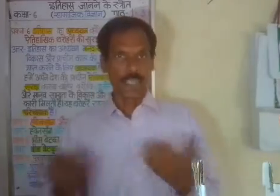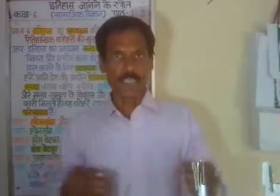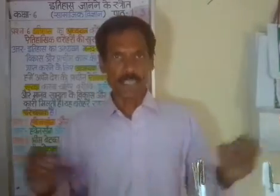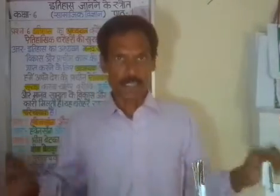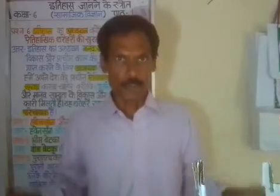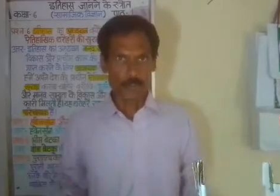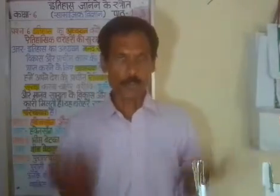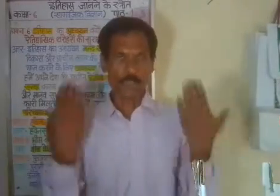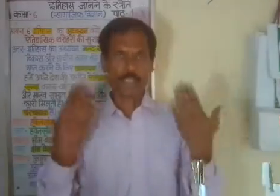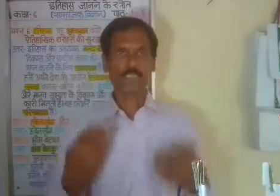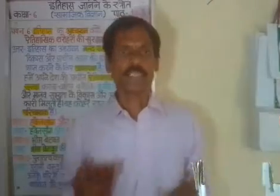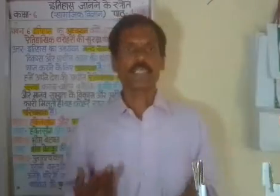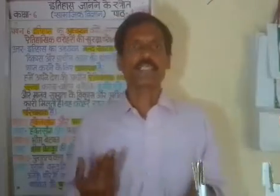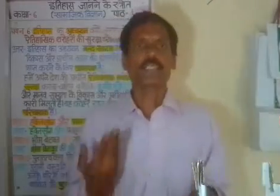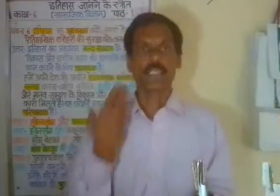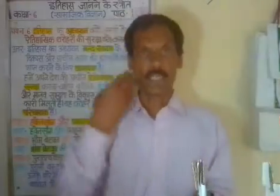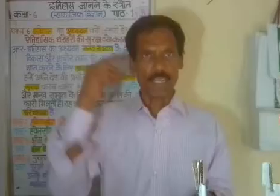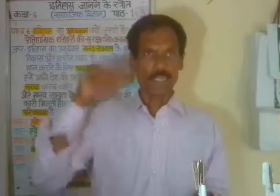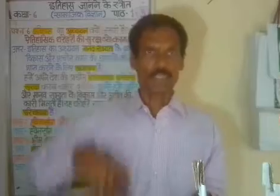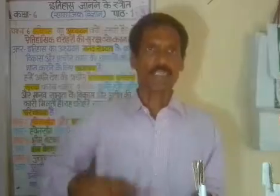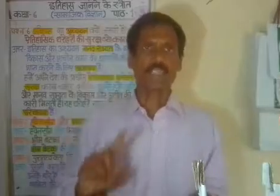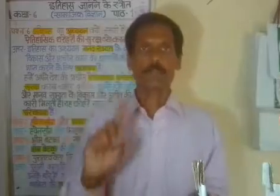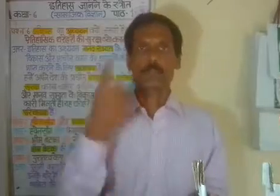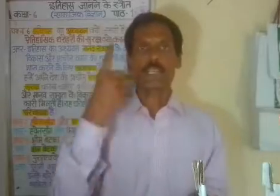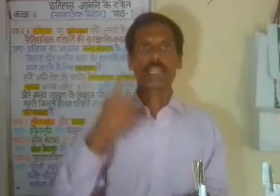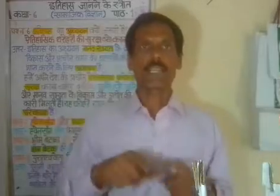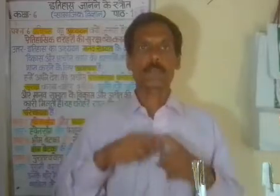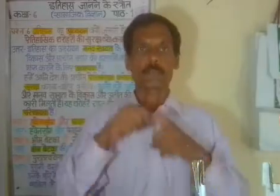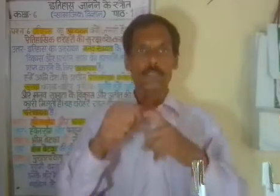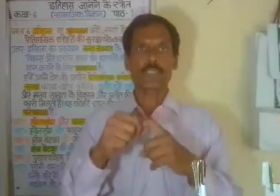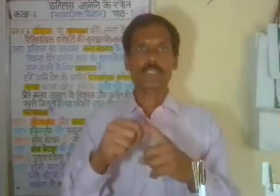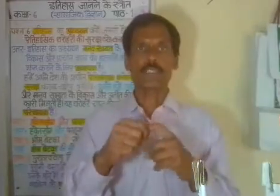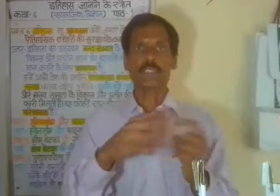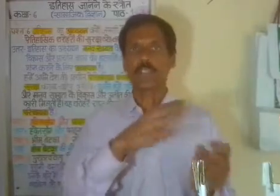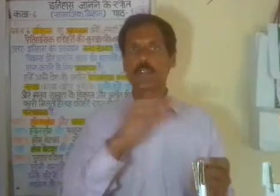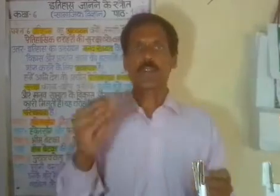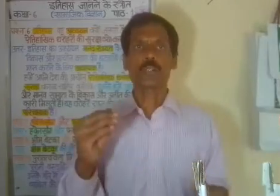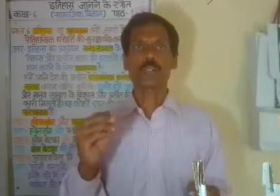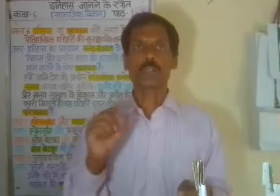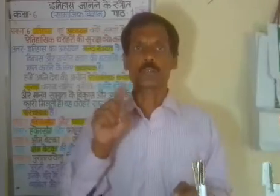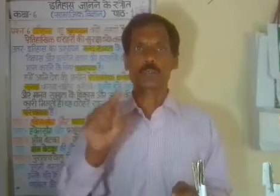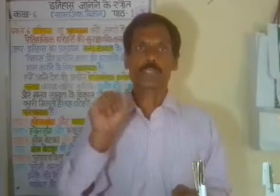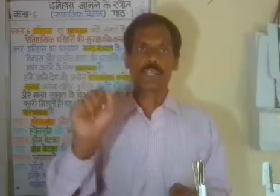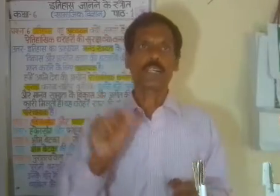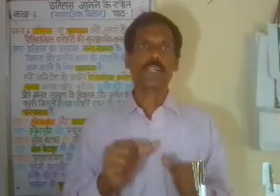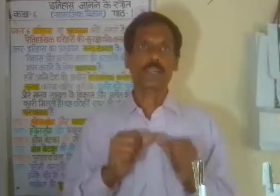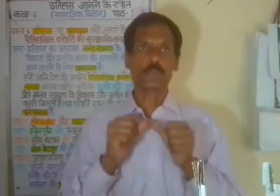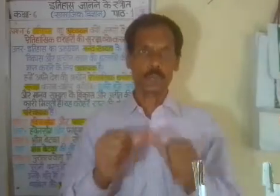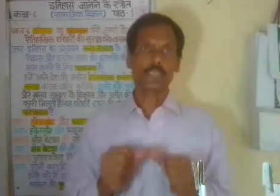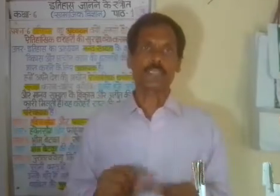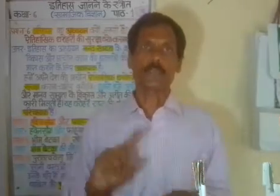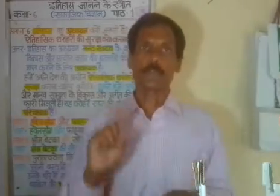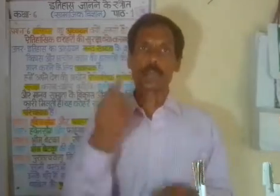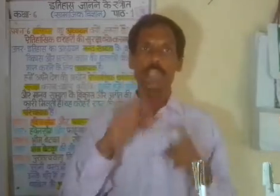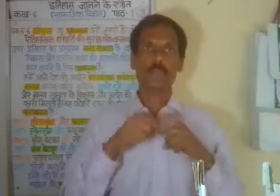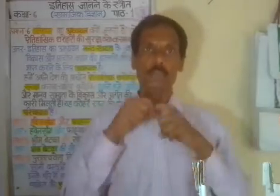आइए शुरू करते हैं आज का पहला प्रश्न और उसका उत्तर। पहला